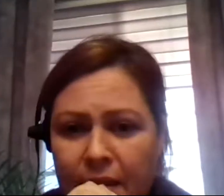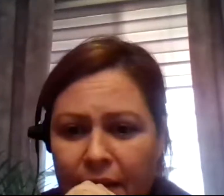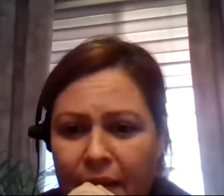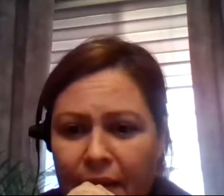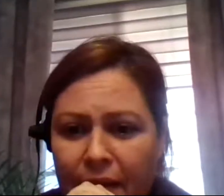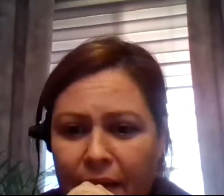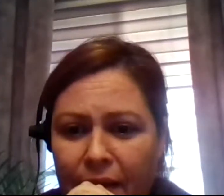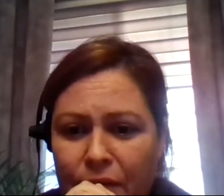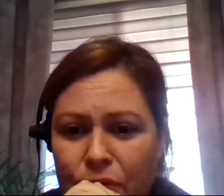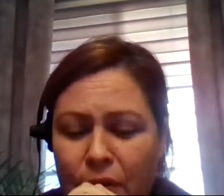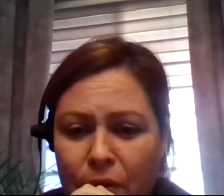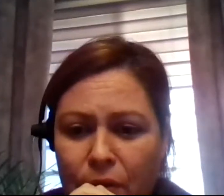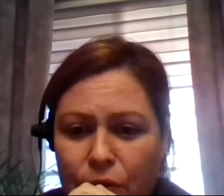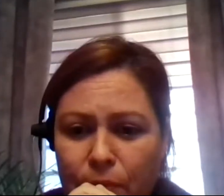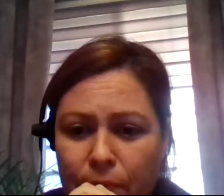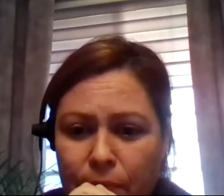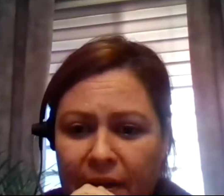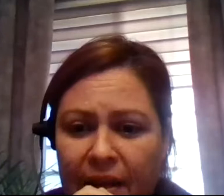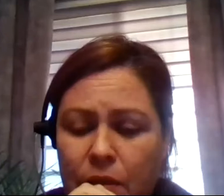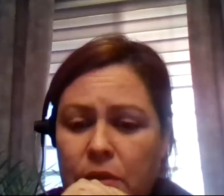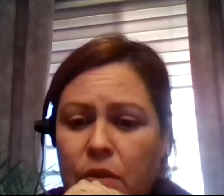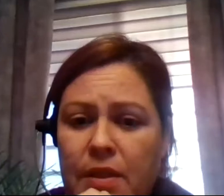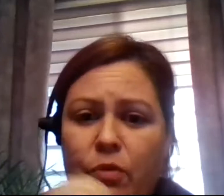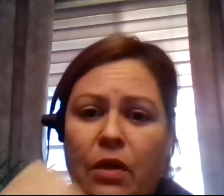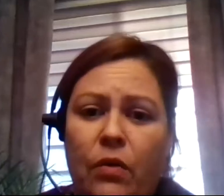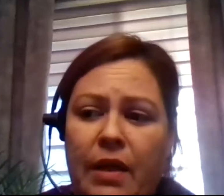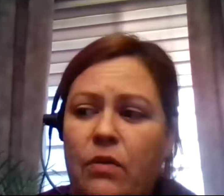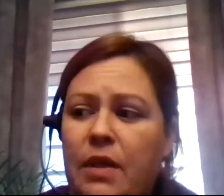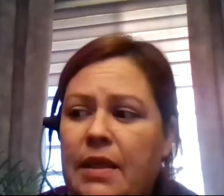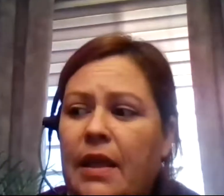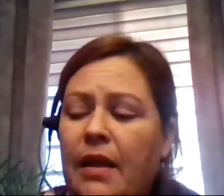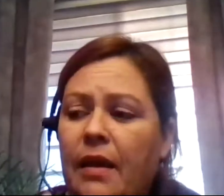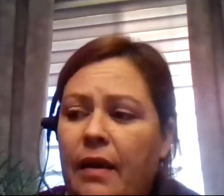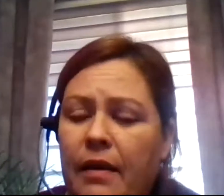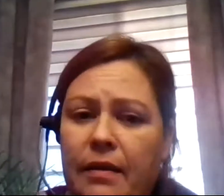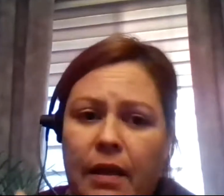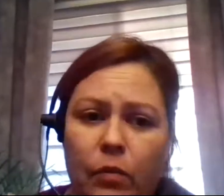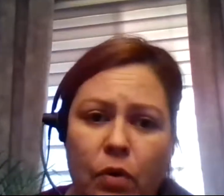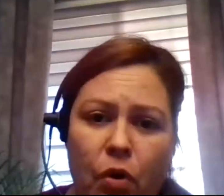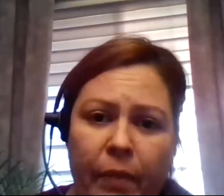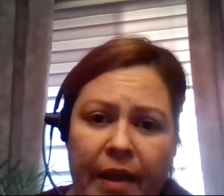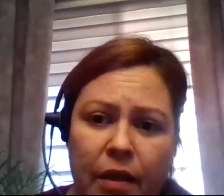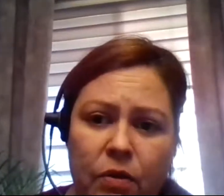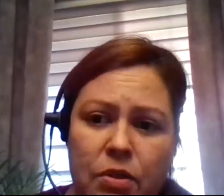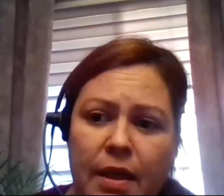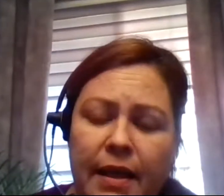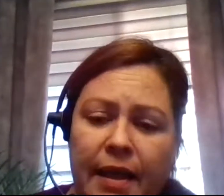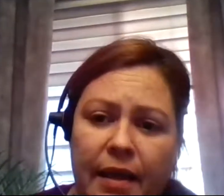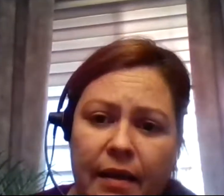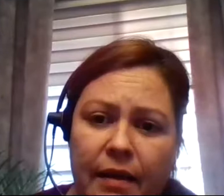las es uno de los clásicos que nos estamos encontrando, y es que tenemos